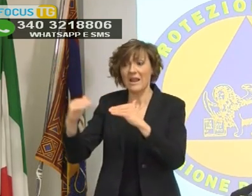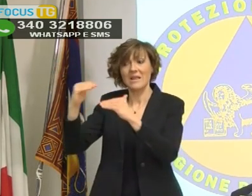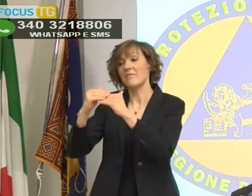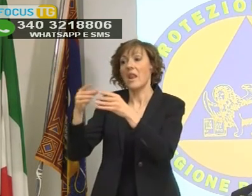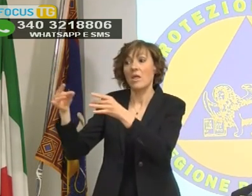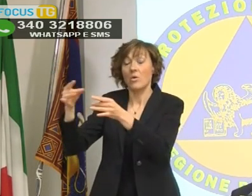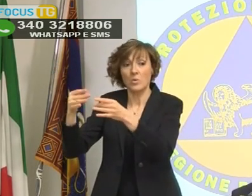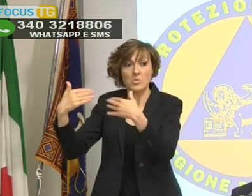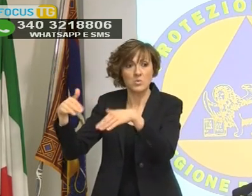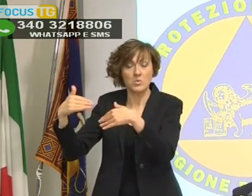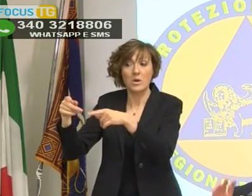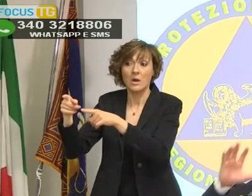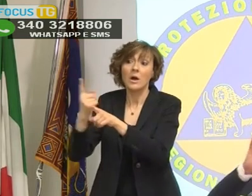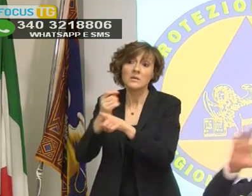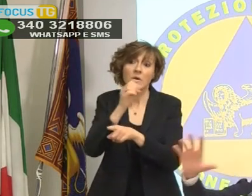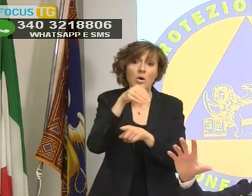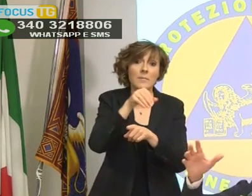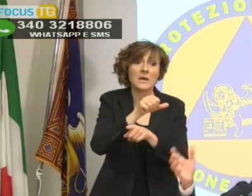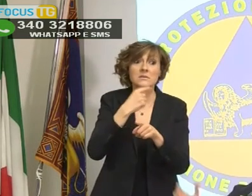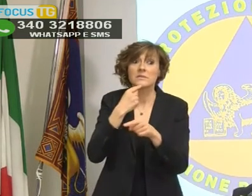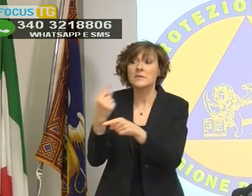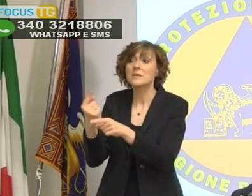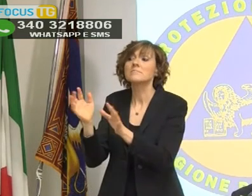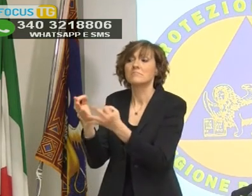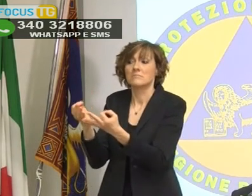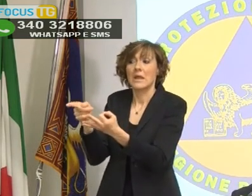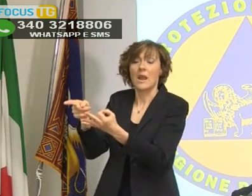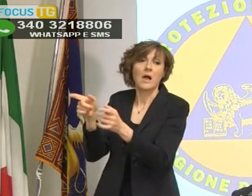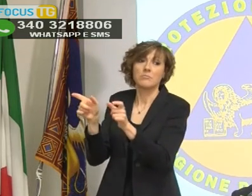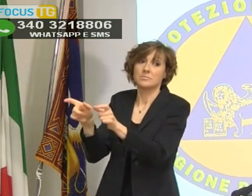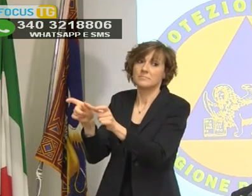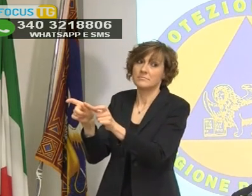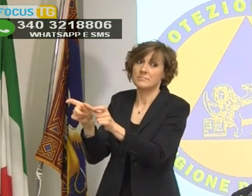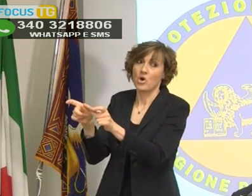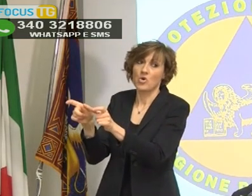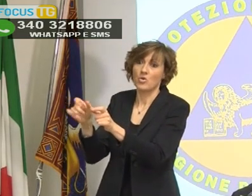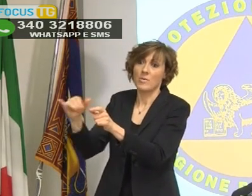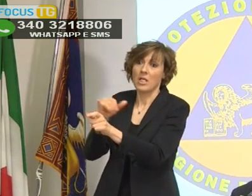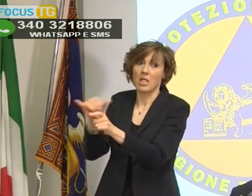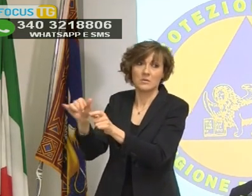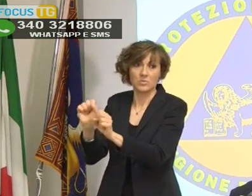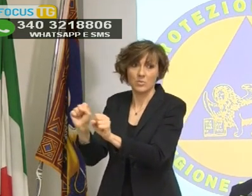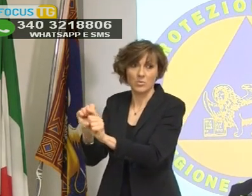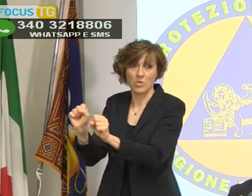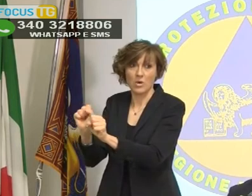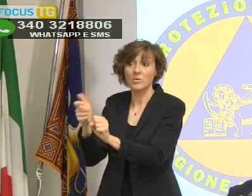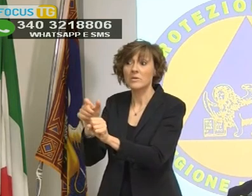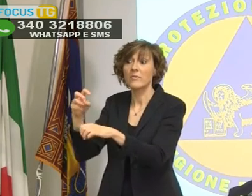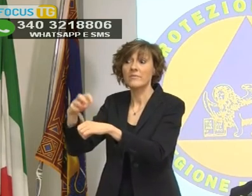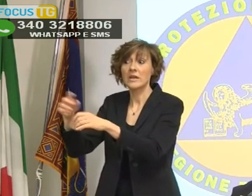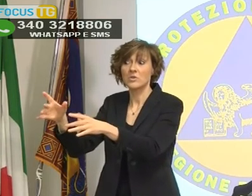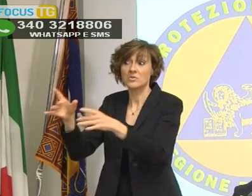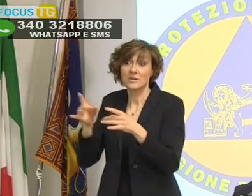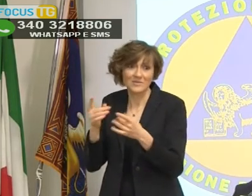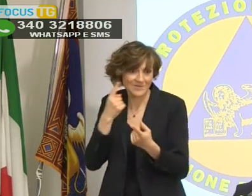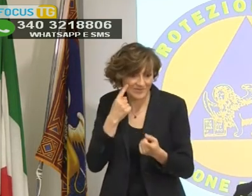importante, adesso l'OMS che dice bene, lì si fa l'embargo, rispetto, perché? Perché il virus arriva, vedete